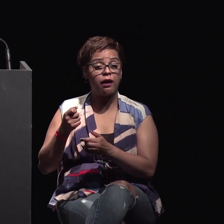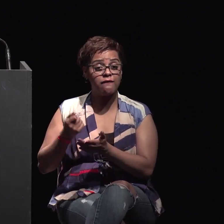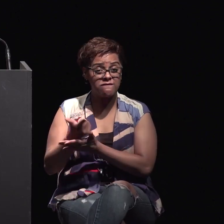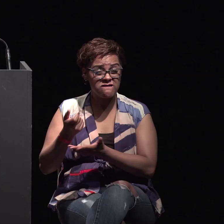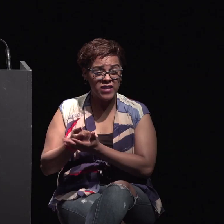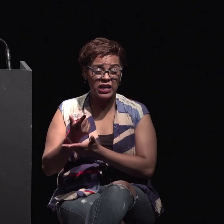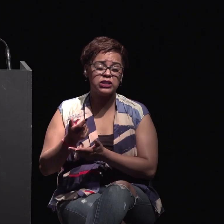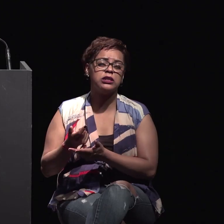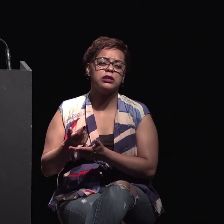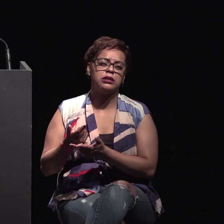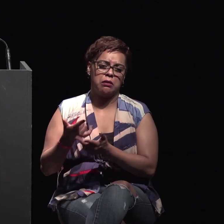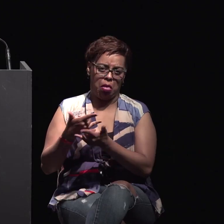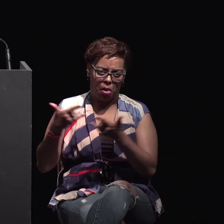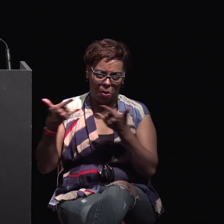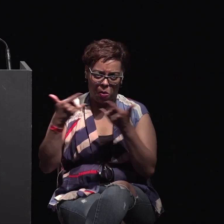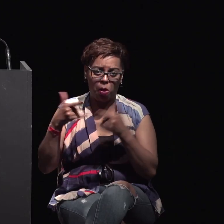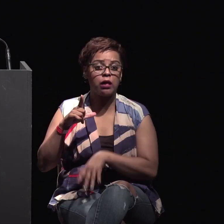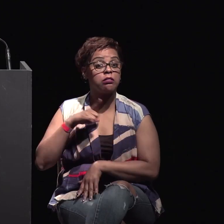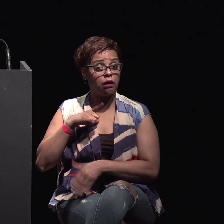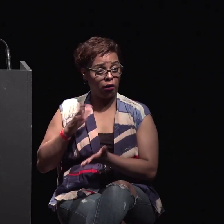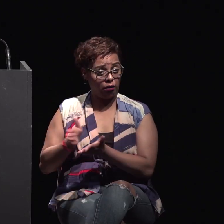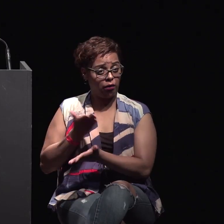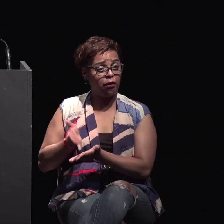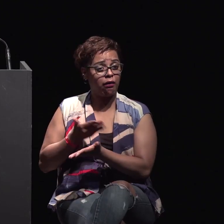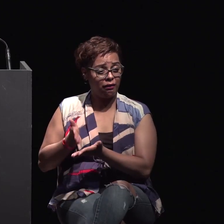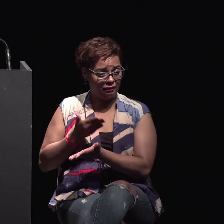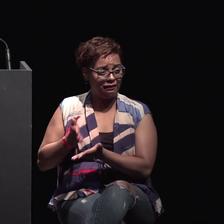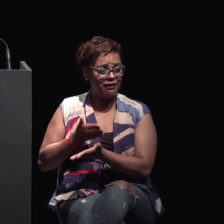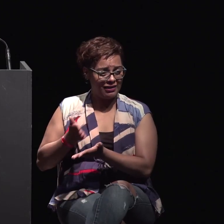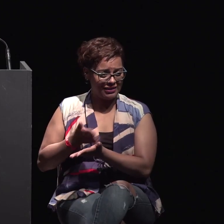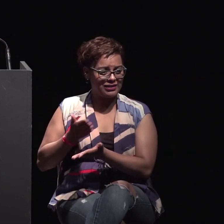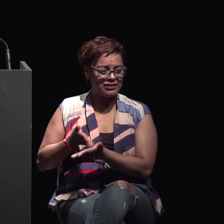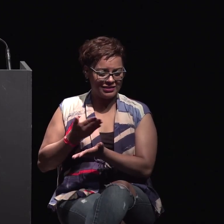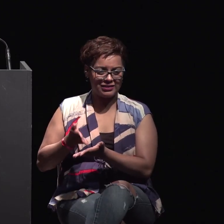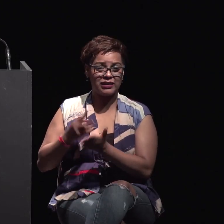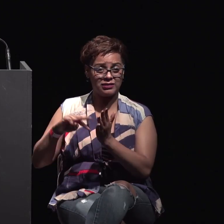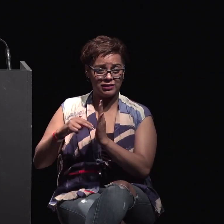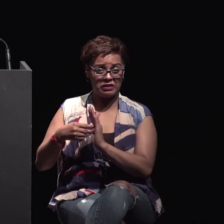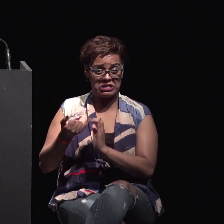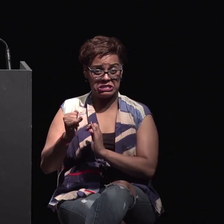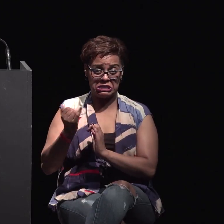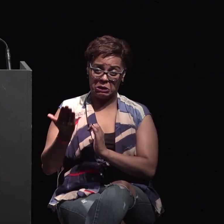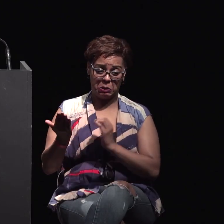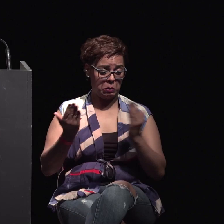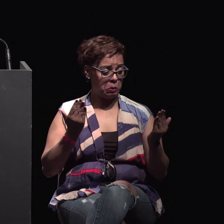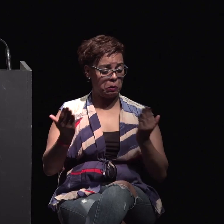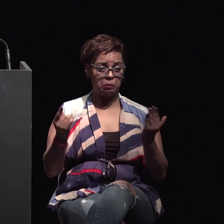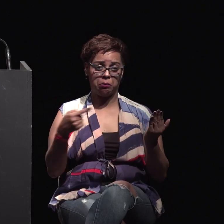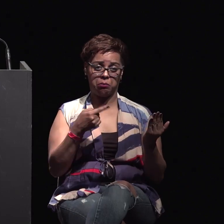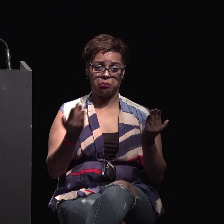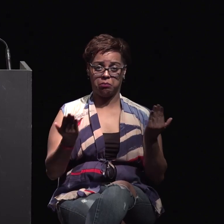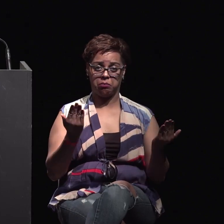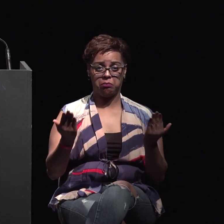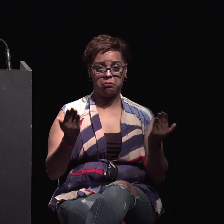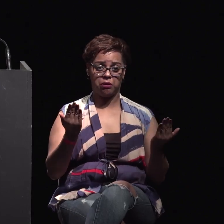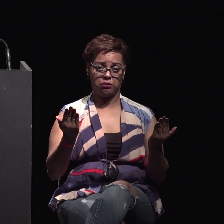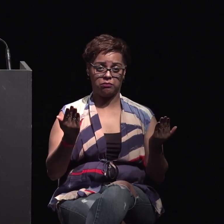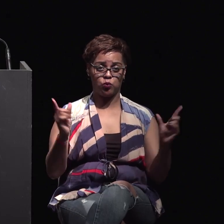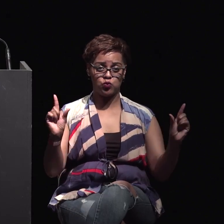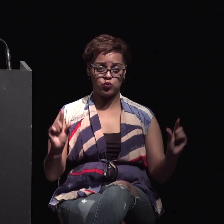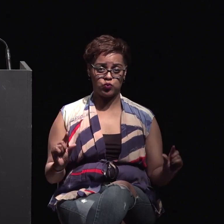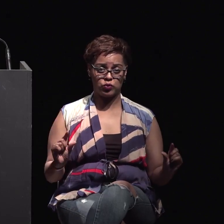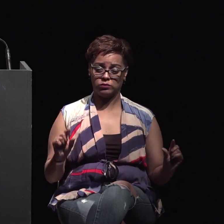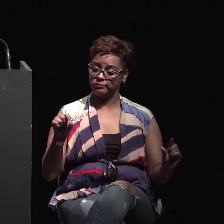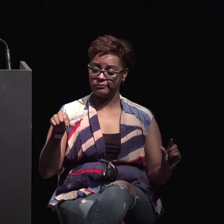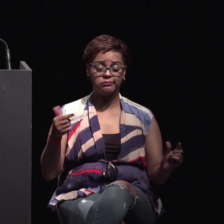vende um número muito significativo de livros, comparável a outras autoras